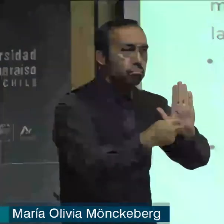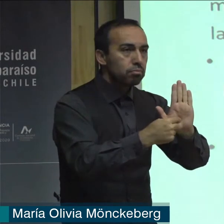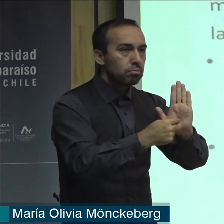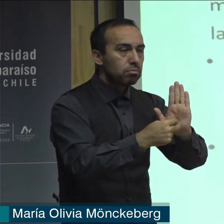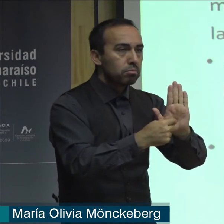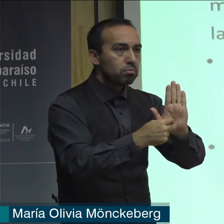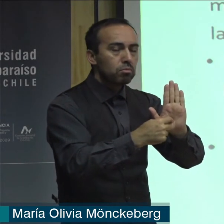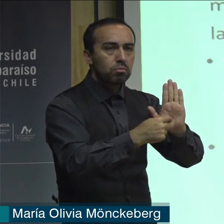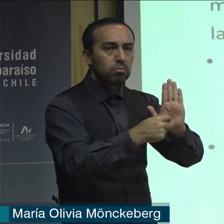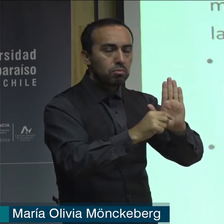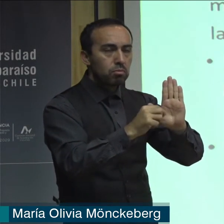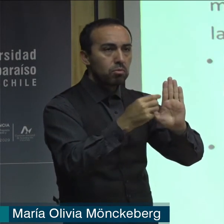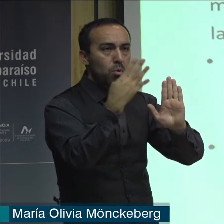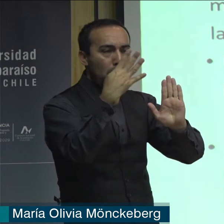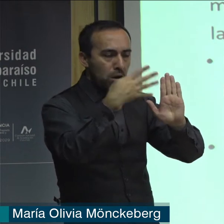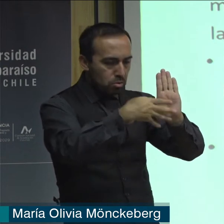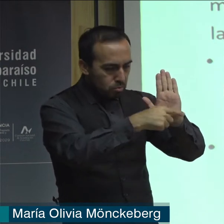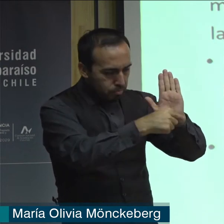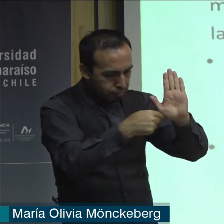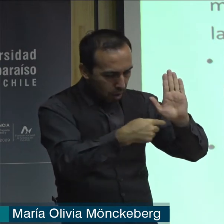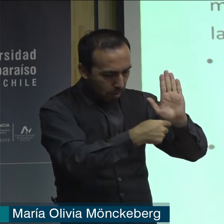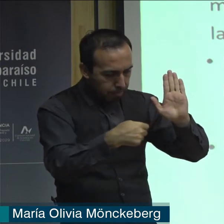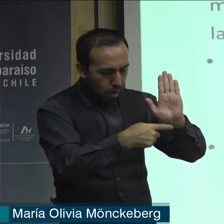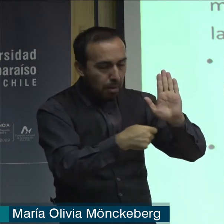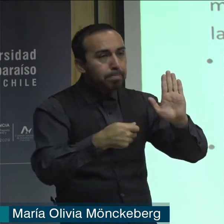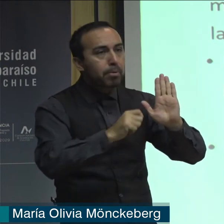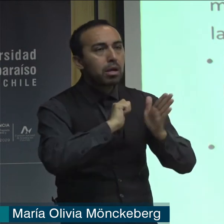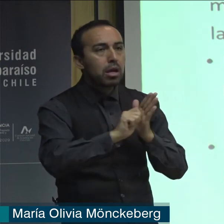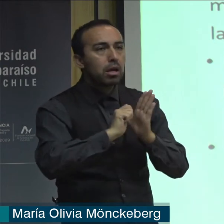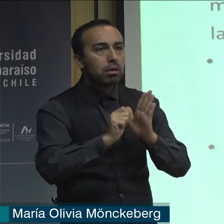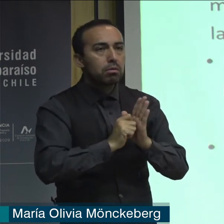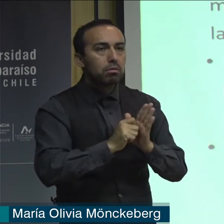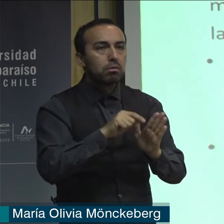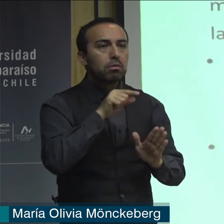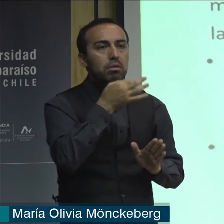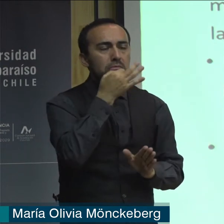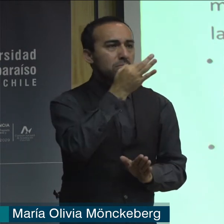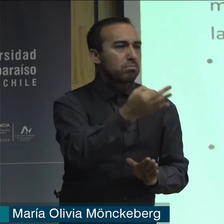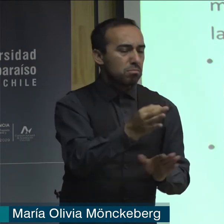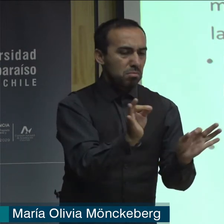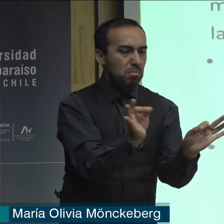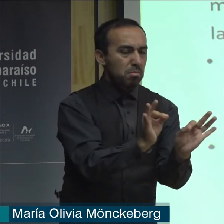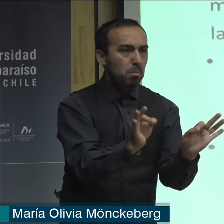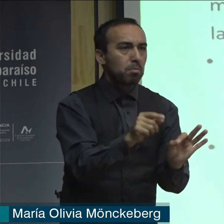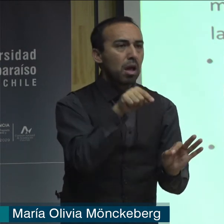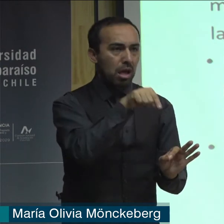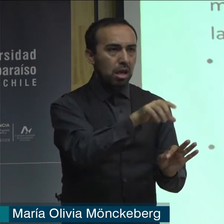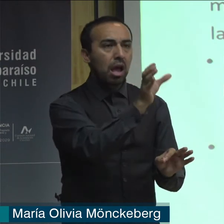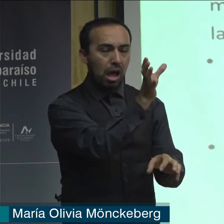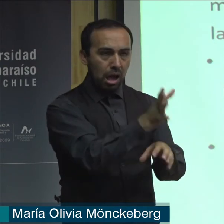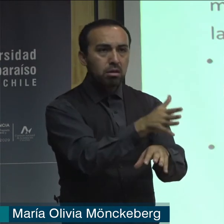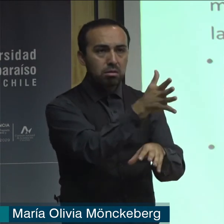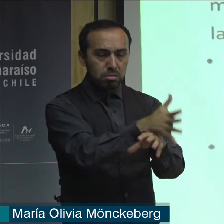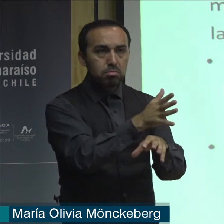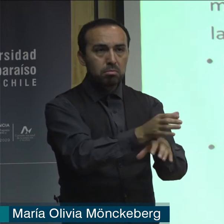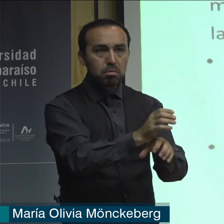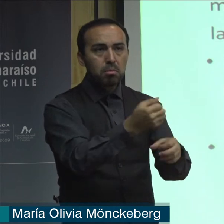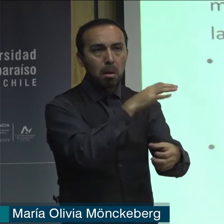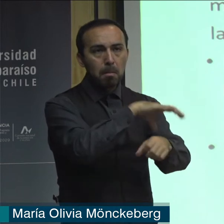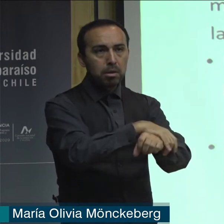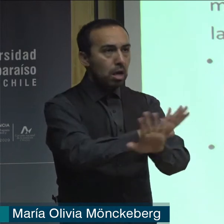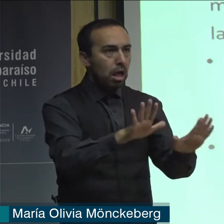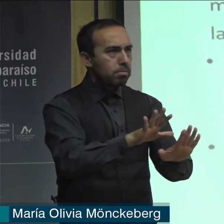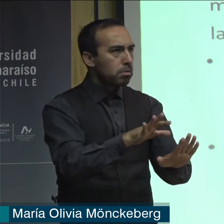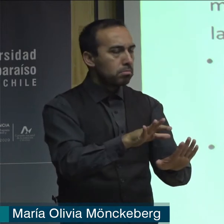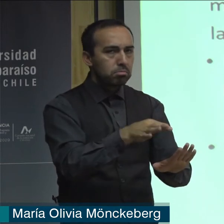tres esa que me nació comentarles eso porque era también parte de lo que